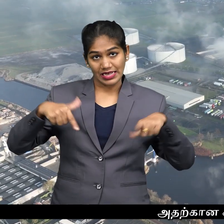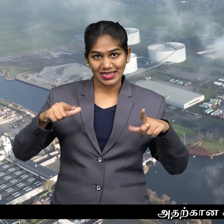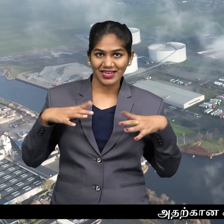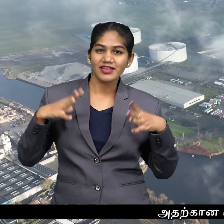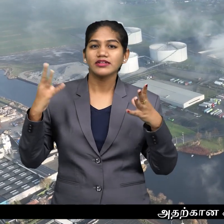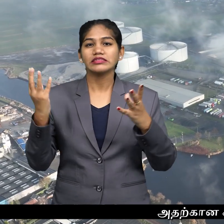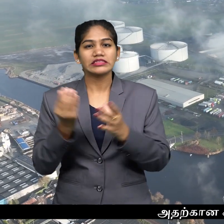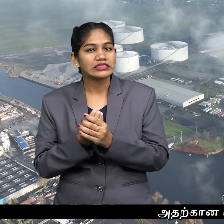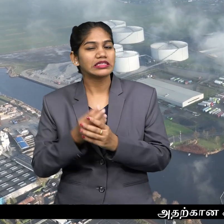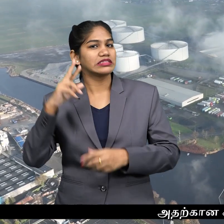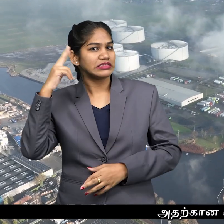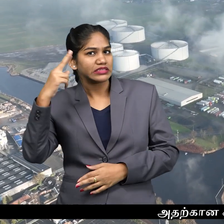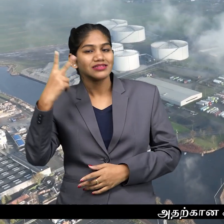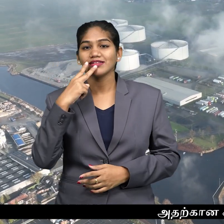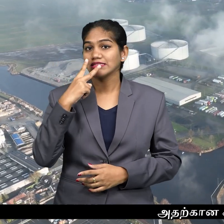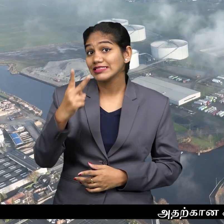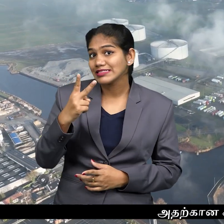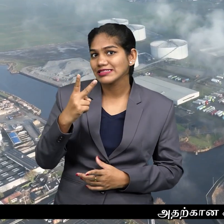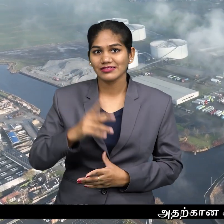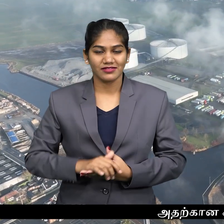அதற்கான காரணத்தை பார்ப்போம்.